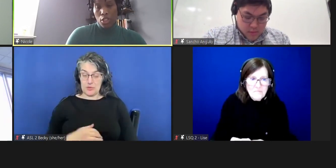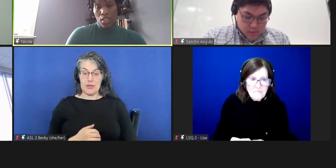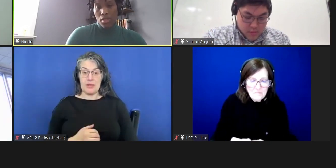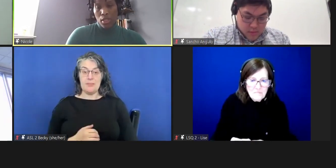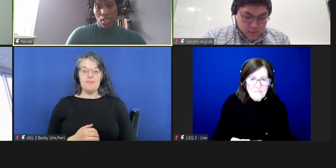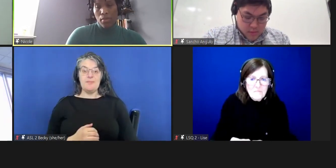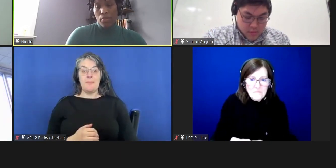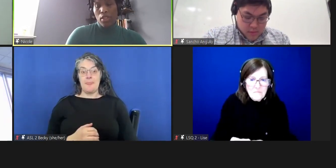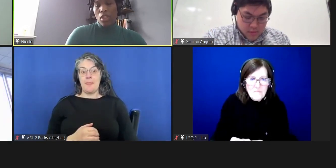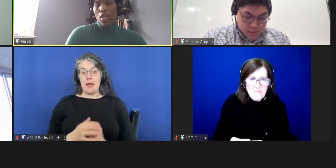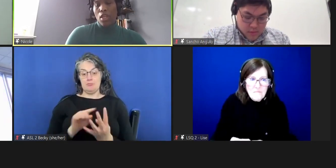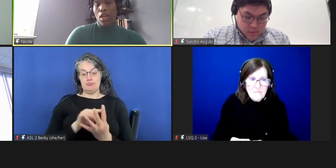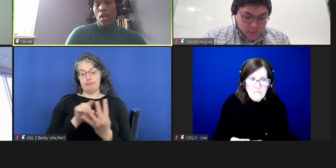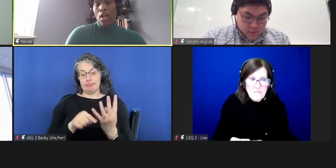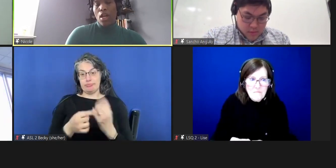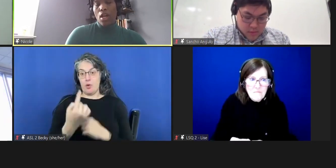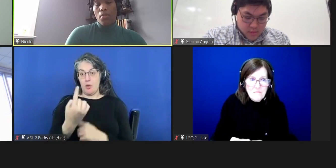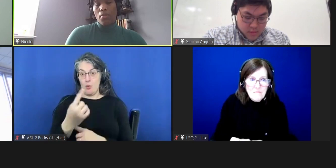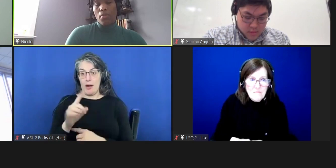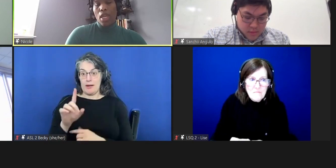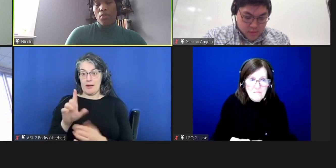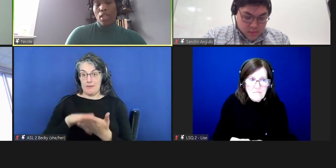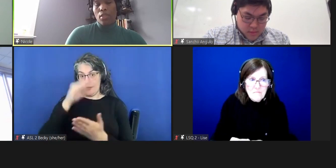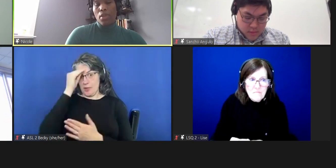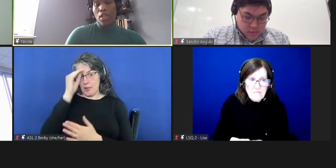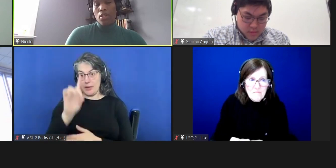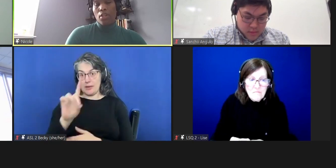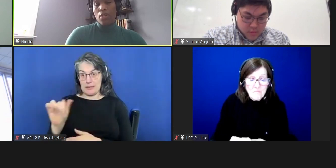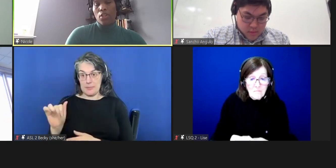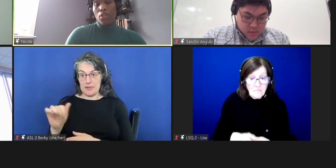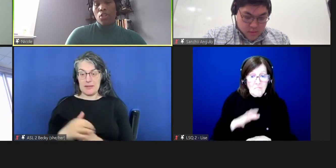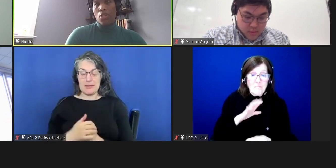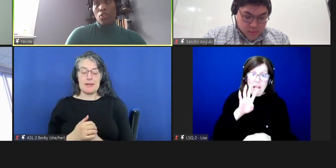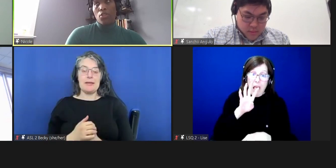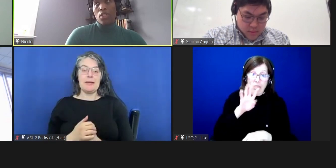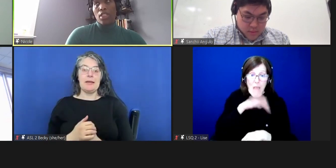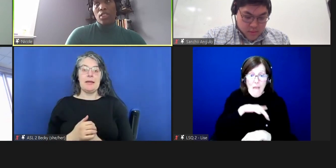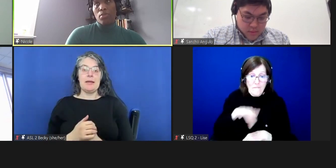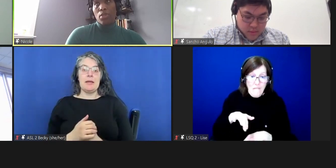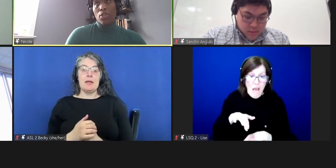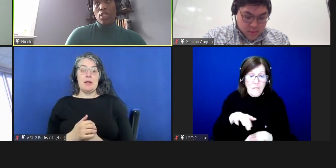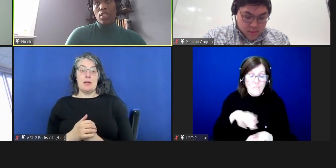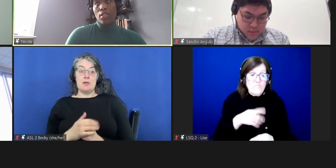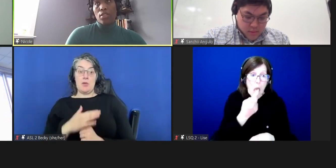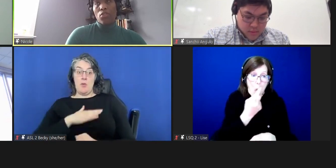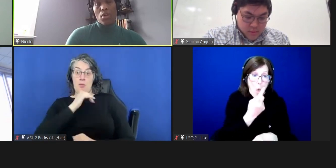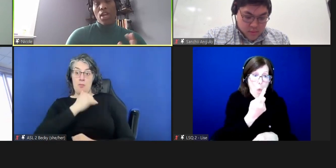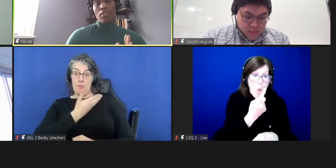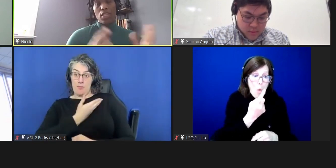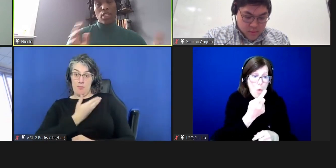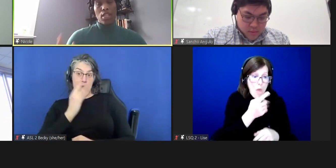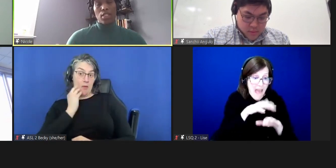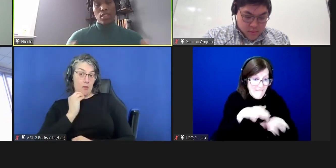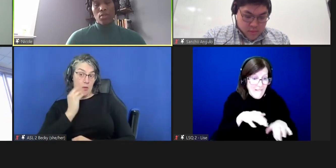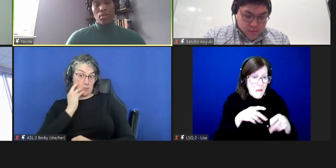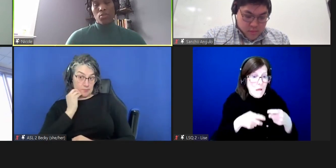J'ai 4 enfants, donc il y en a un qui a des problèmes d'apprentissage. Et si je compare